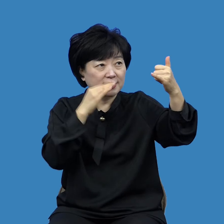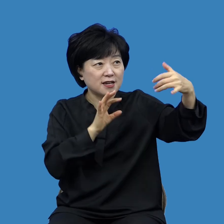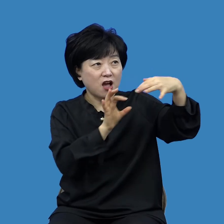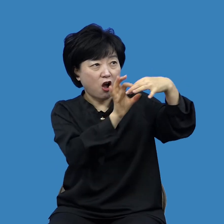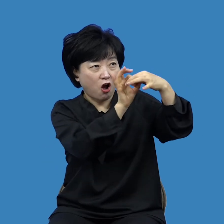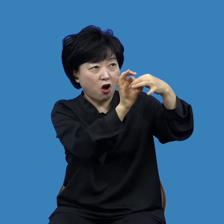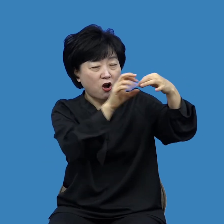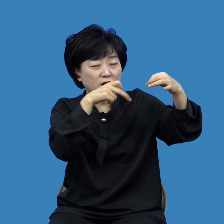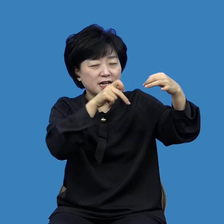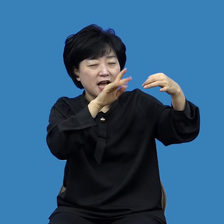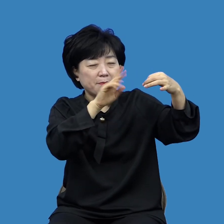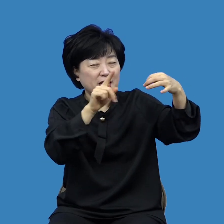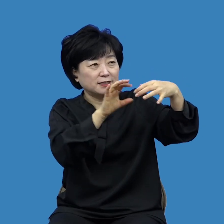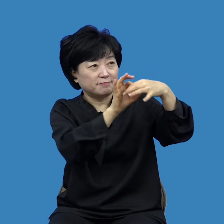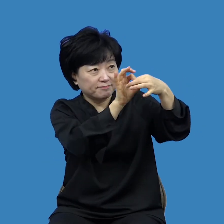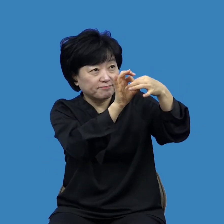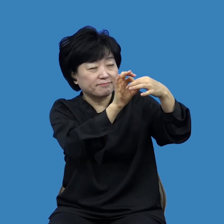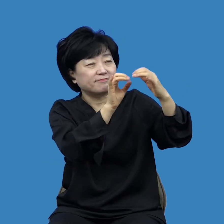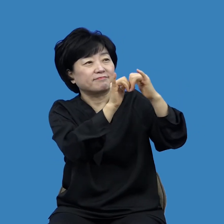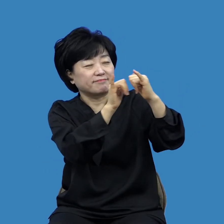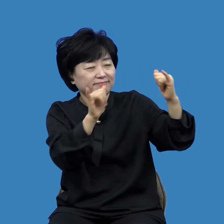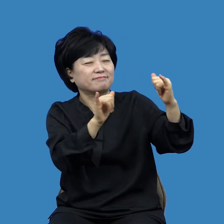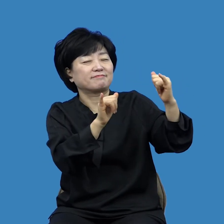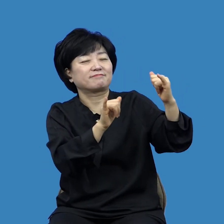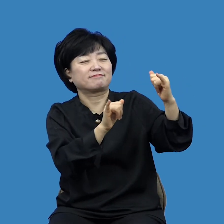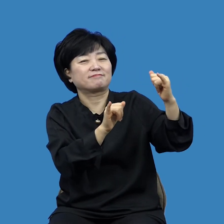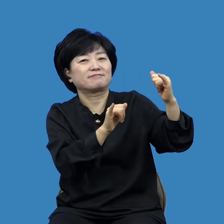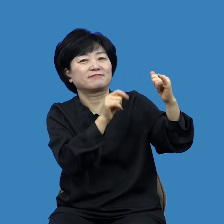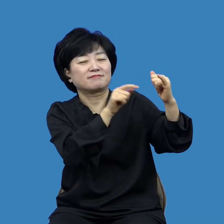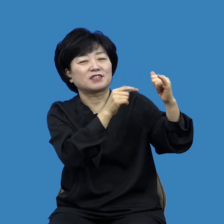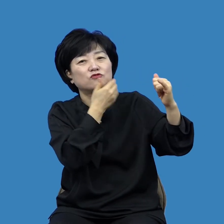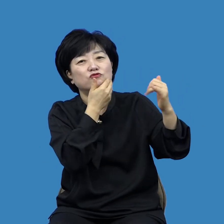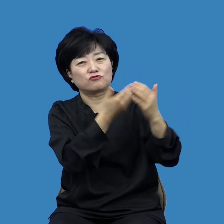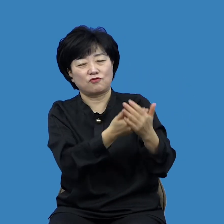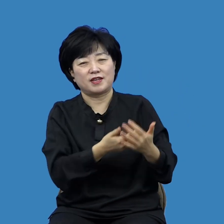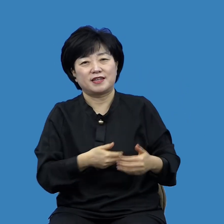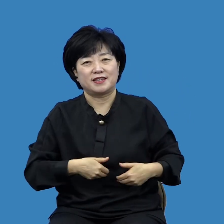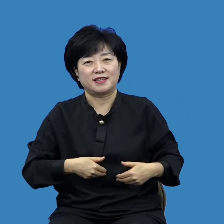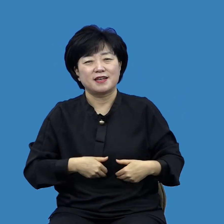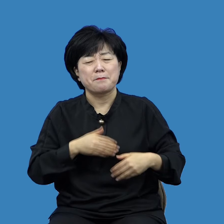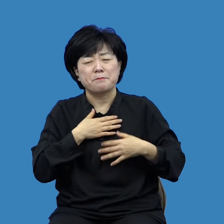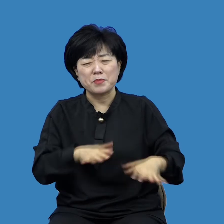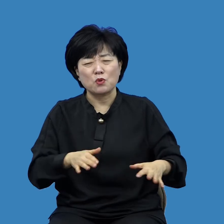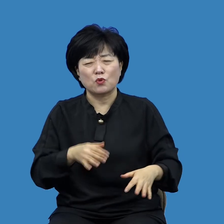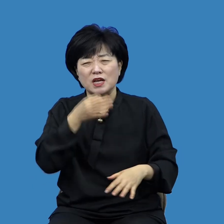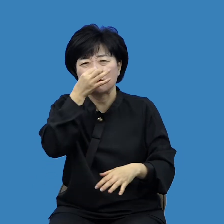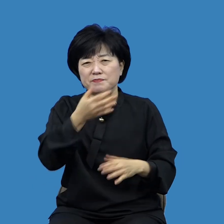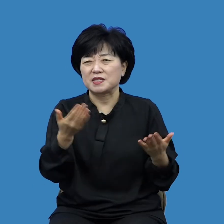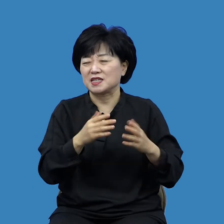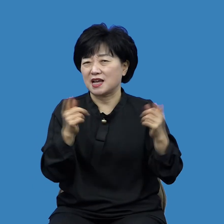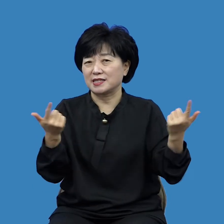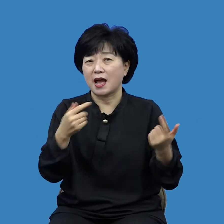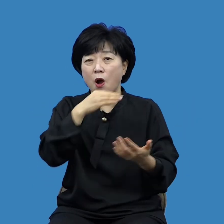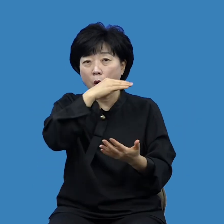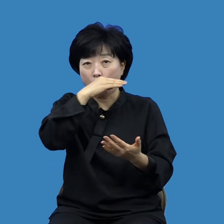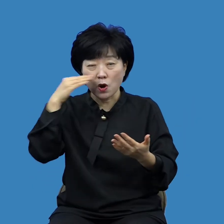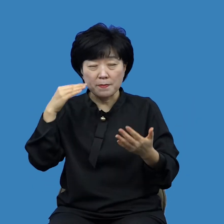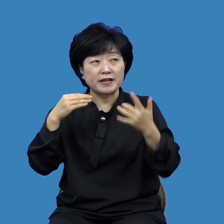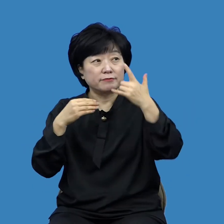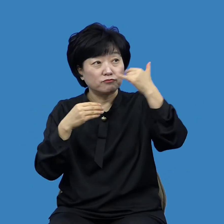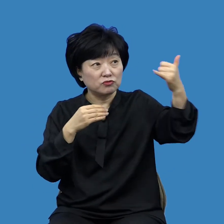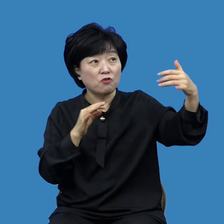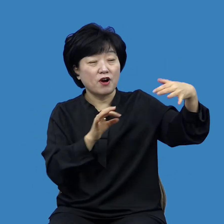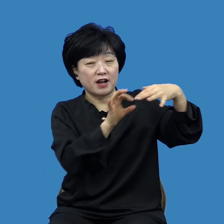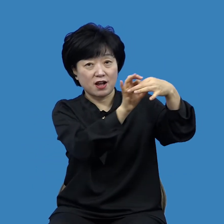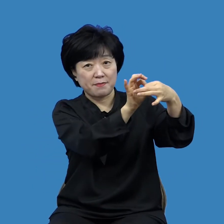정해주는 것이지 하지 않았던 일을 하라 그러는 게 아니야. 사실은 그러니까 피곤하고 힘든 일이 아니라는 거예요. 올바른 대상을 카바드하라고